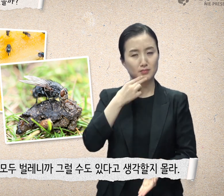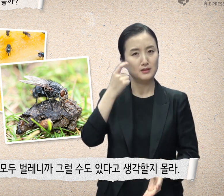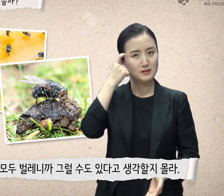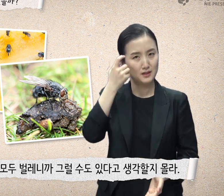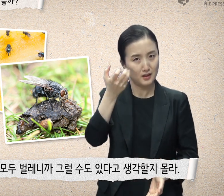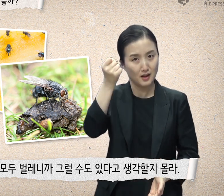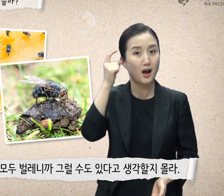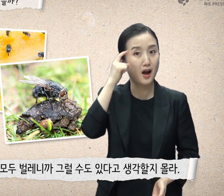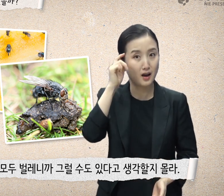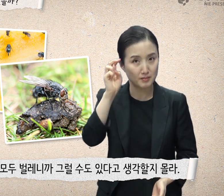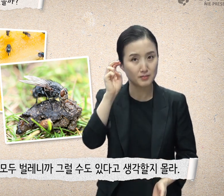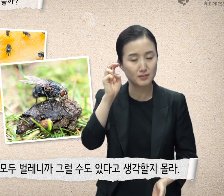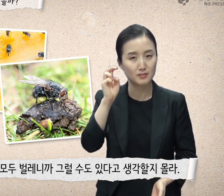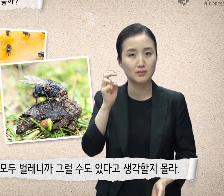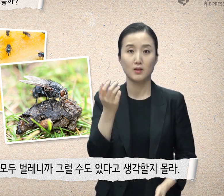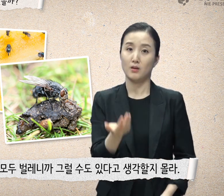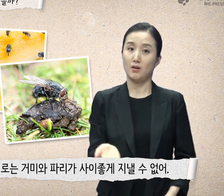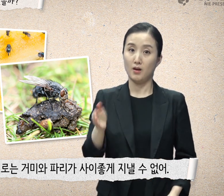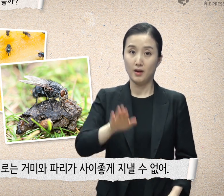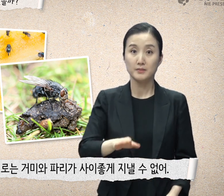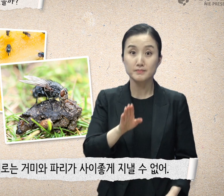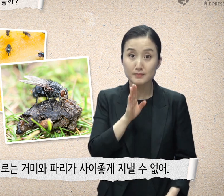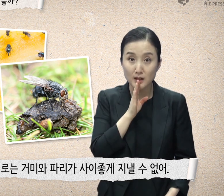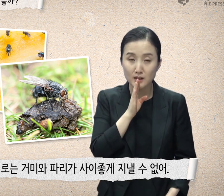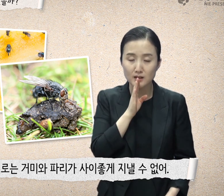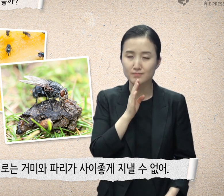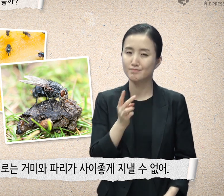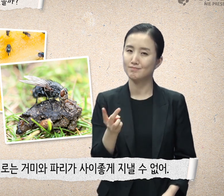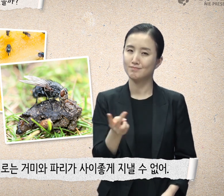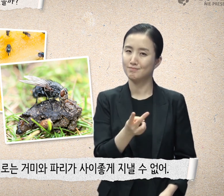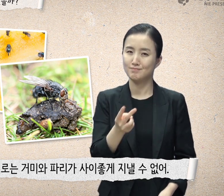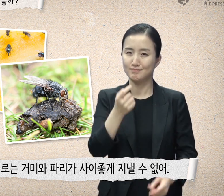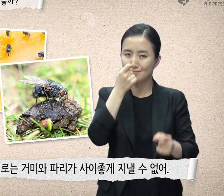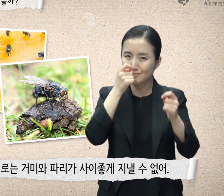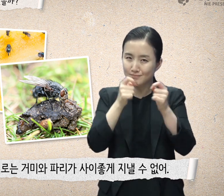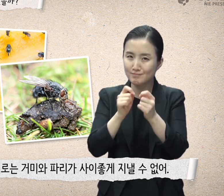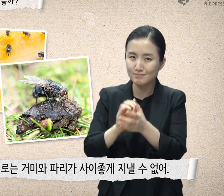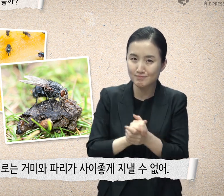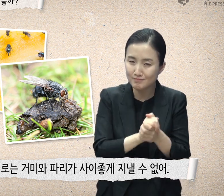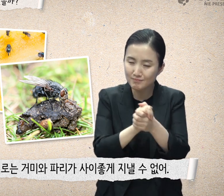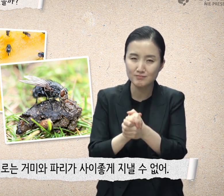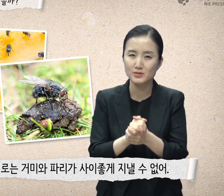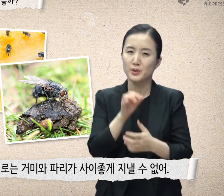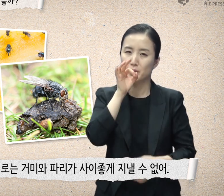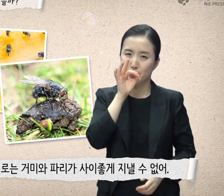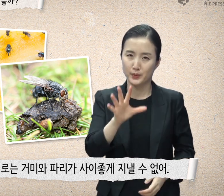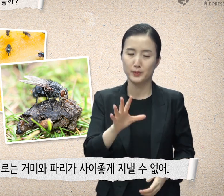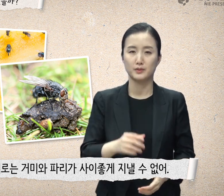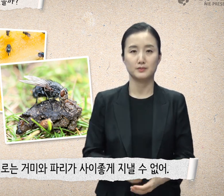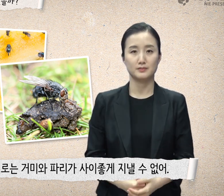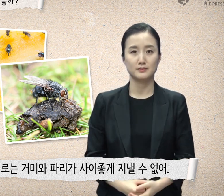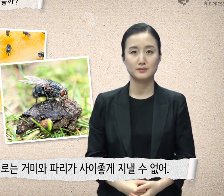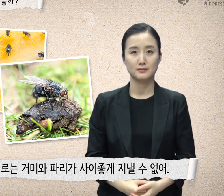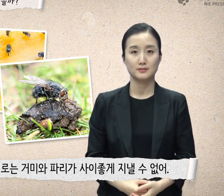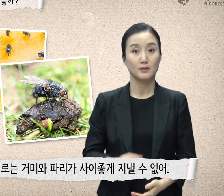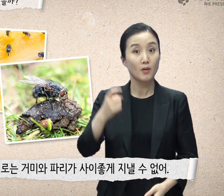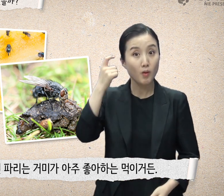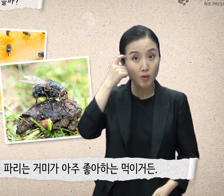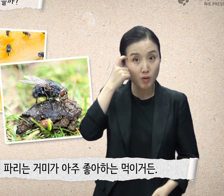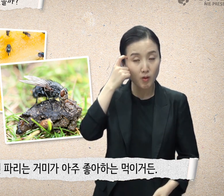있다고 생각할지 몰라. 하지만 실제로는 거미와 파리가 사이좋게 지낼 수 없어.